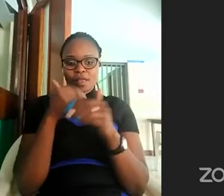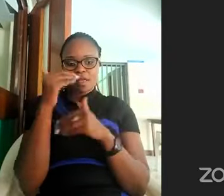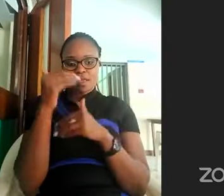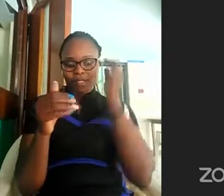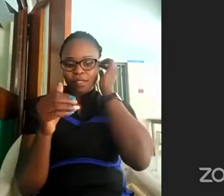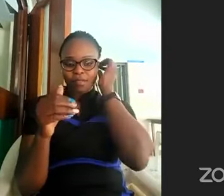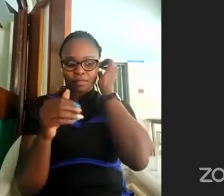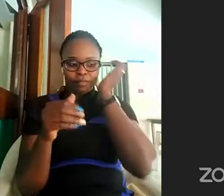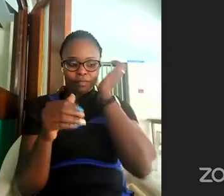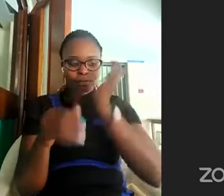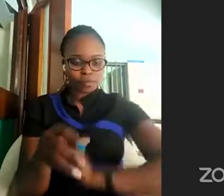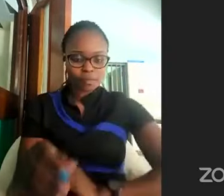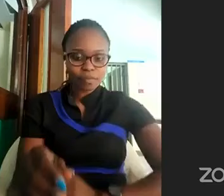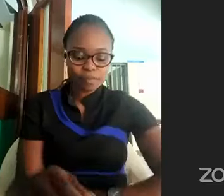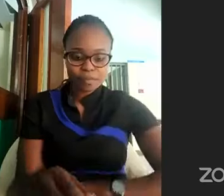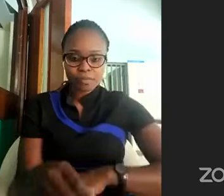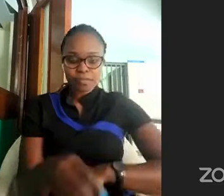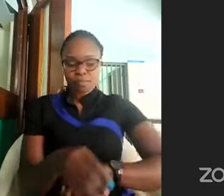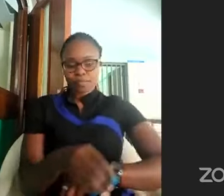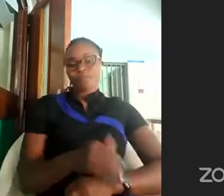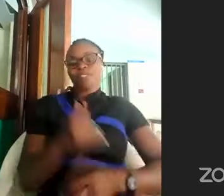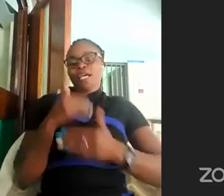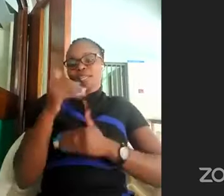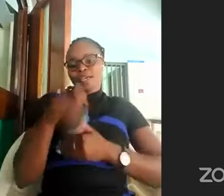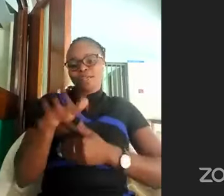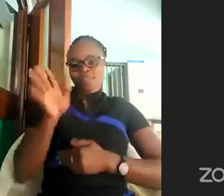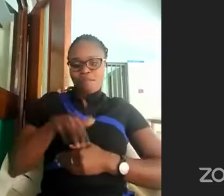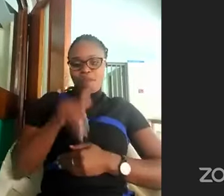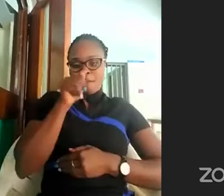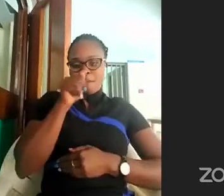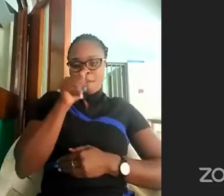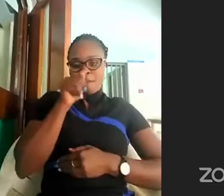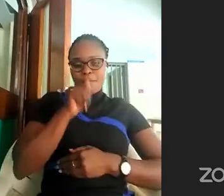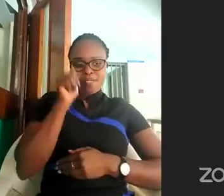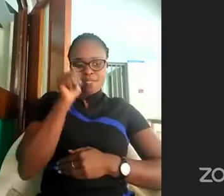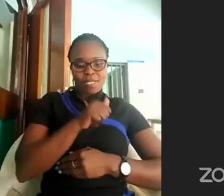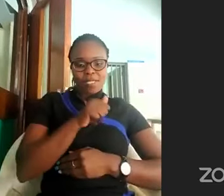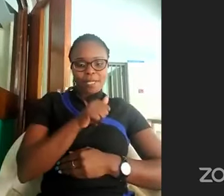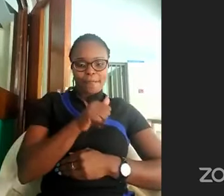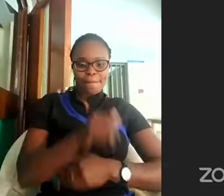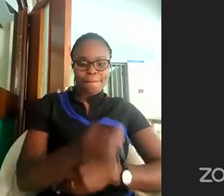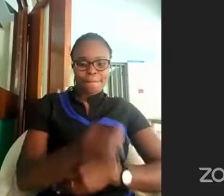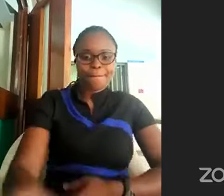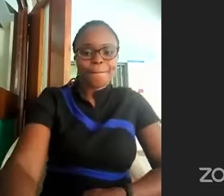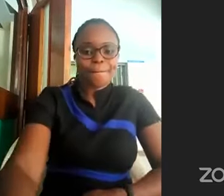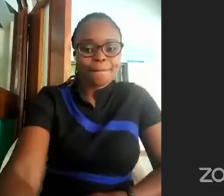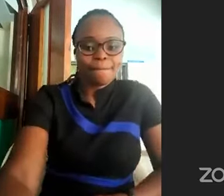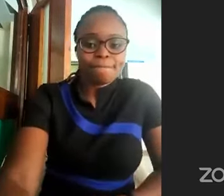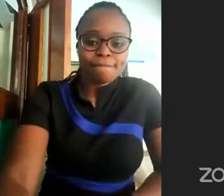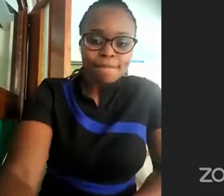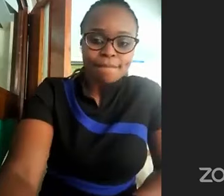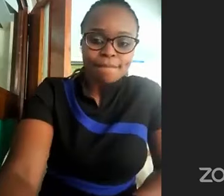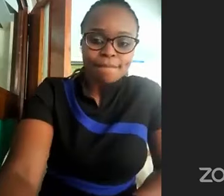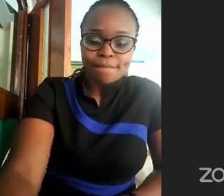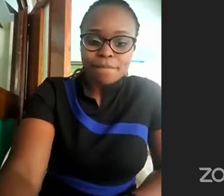Mama Siri mwenzetu ambaye alikuwa anafaa kuja next. Na kwa hivyo namuita Mama Hilda.